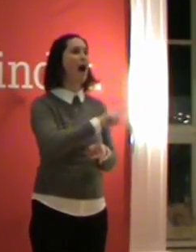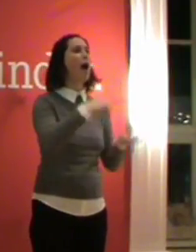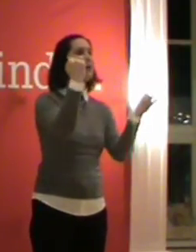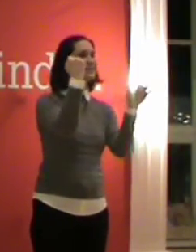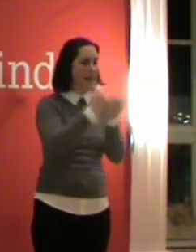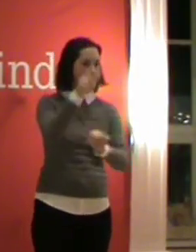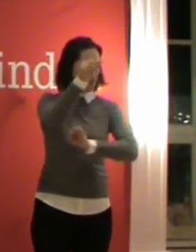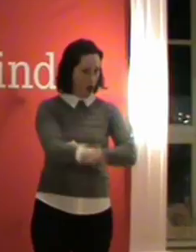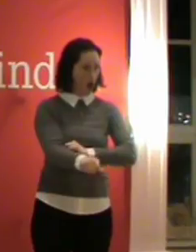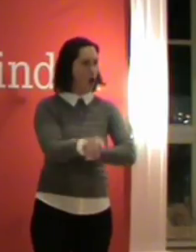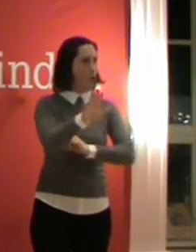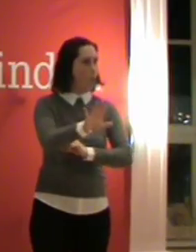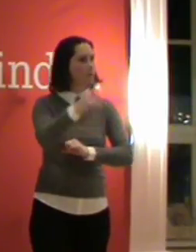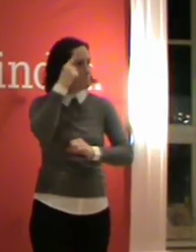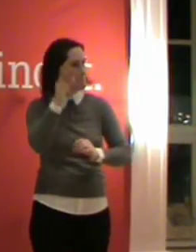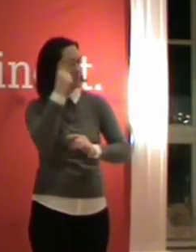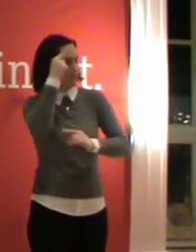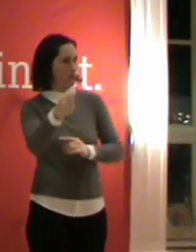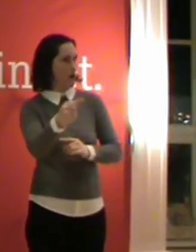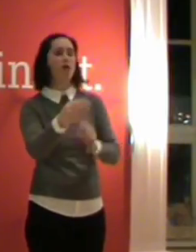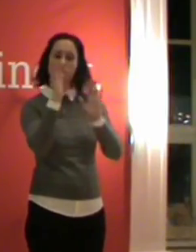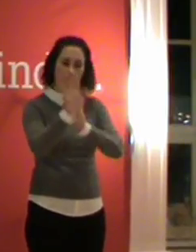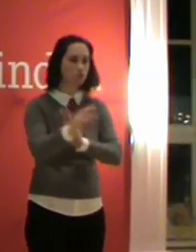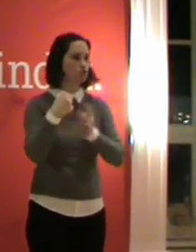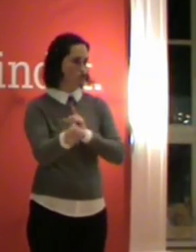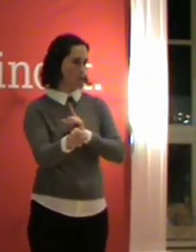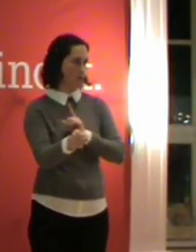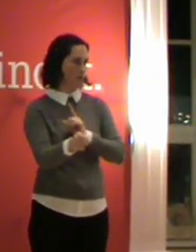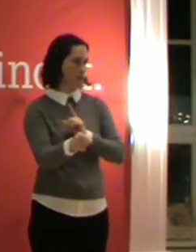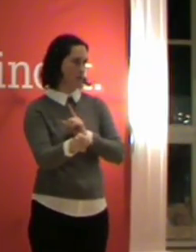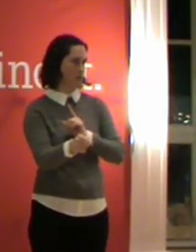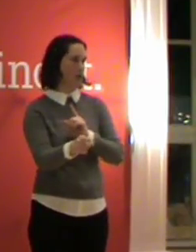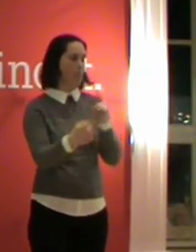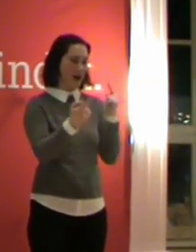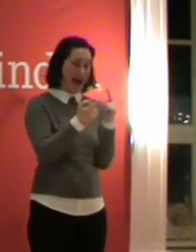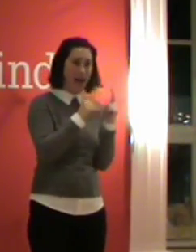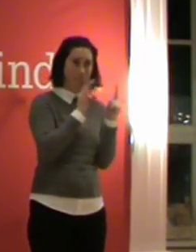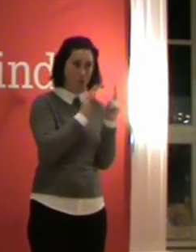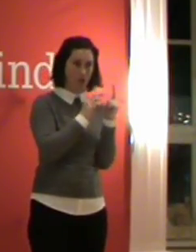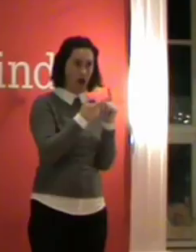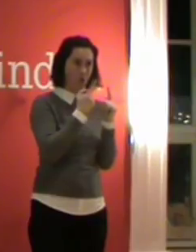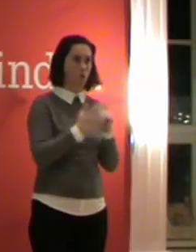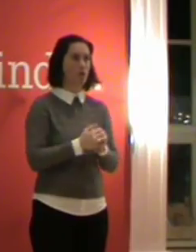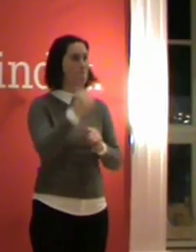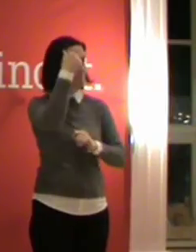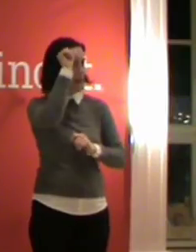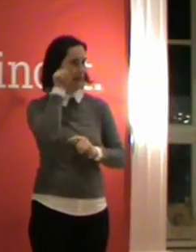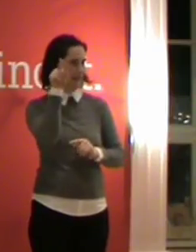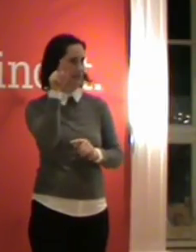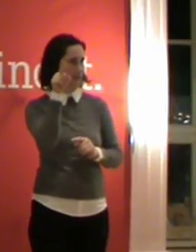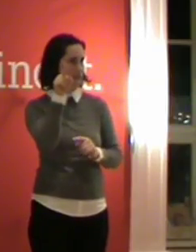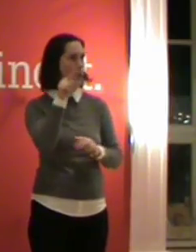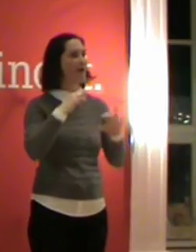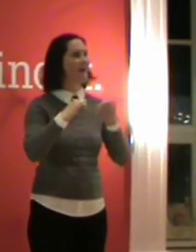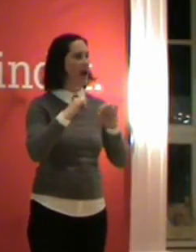Hintermänner, um das ganz klar zu sagen, und dafür erstmal niemand anderes. Aber ich will eines hervorheben, die Reaktion, die es in Berlin gegeben hat und